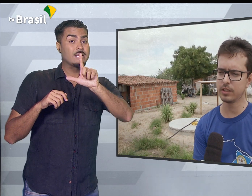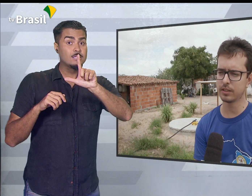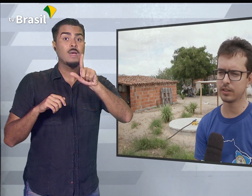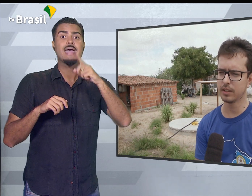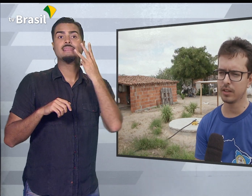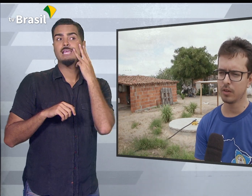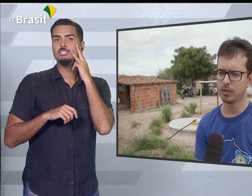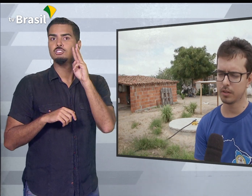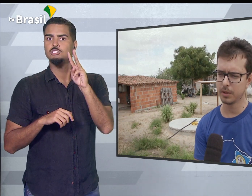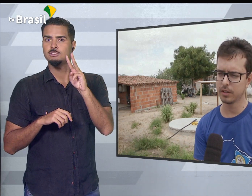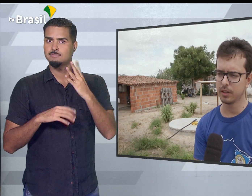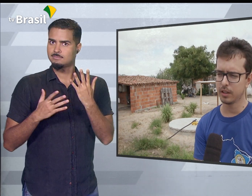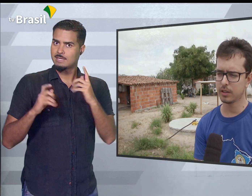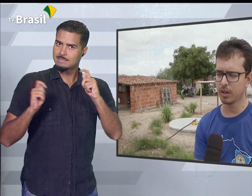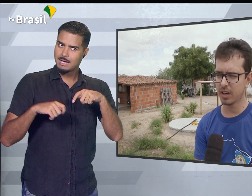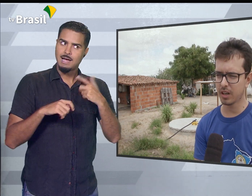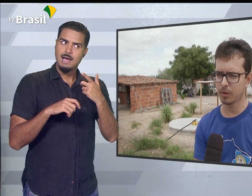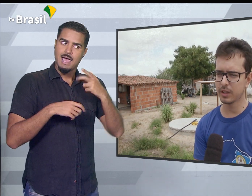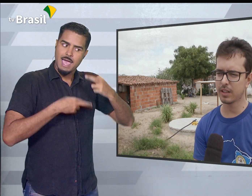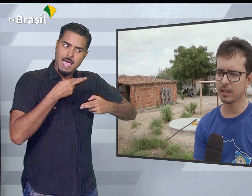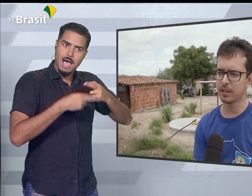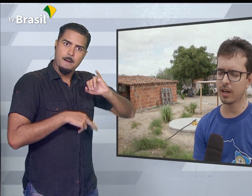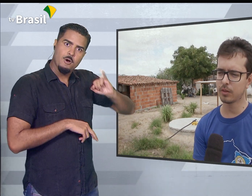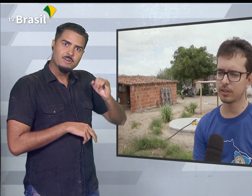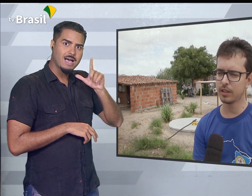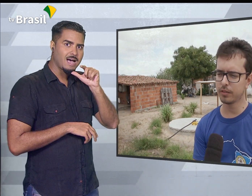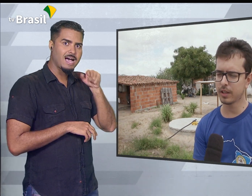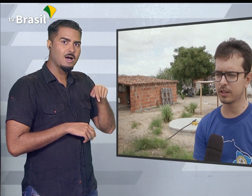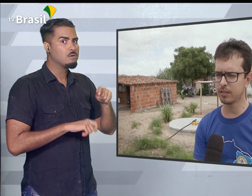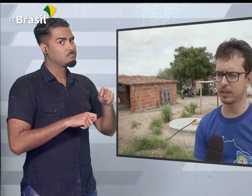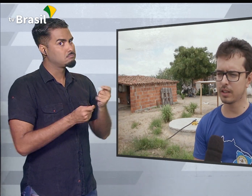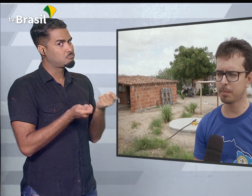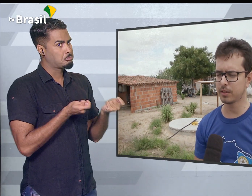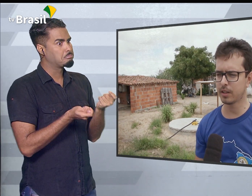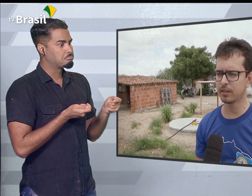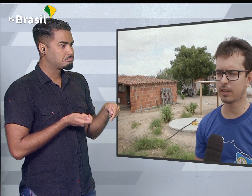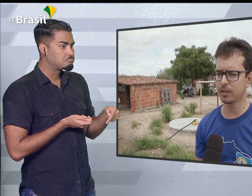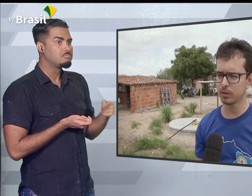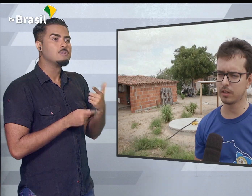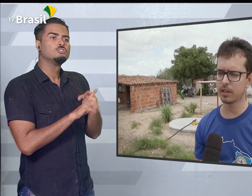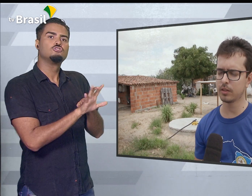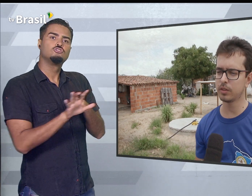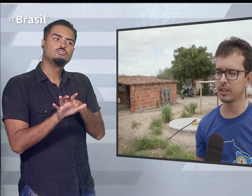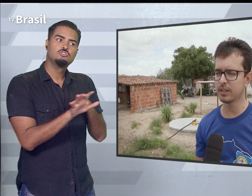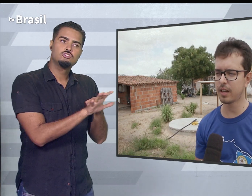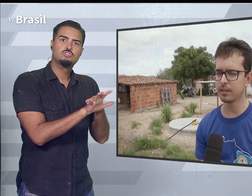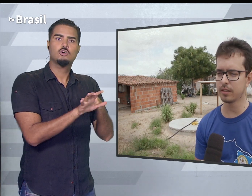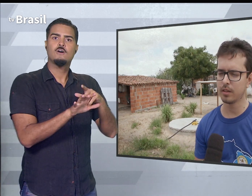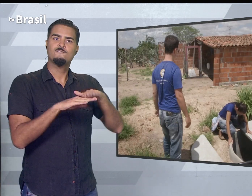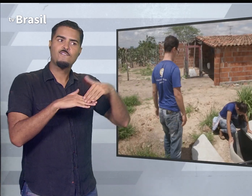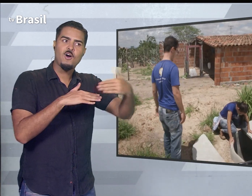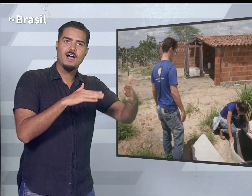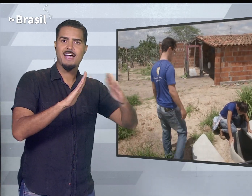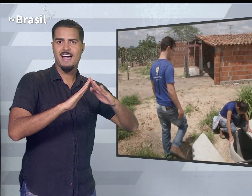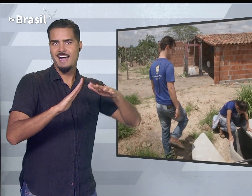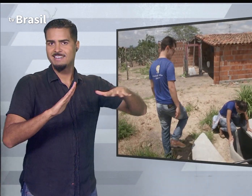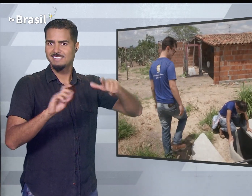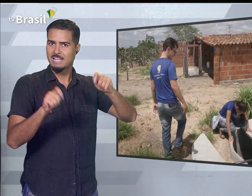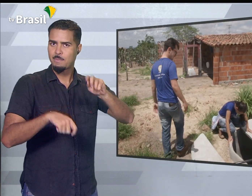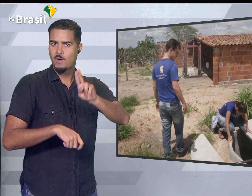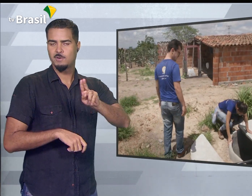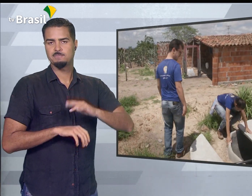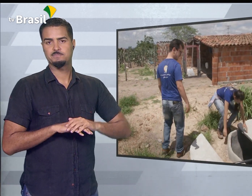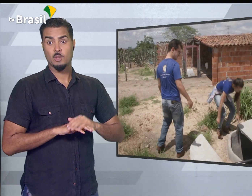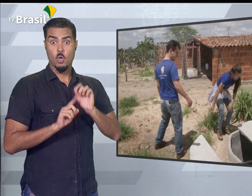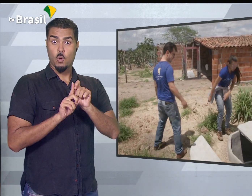3 dias, né? Uma família, então é uma quantidade de água significativa que dá para estar sendo utilizada nos quintais, né? Em um mês,